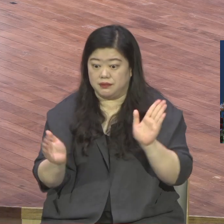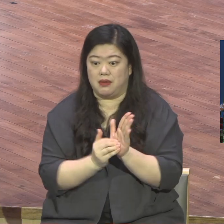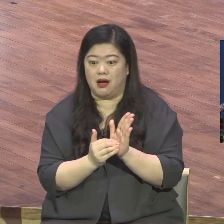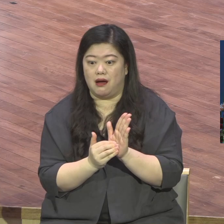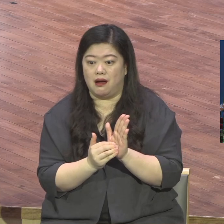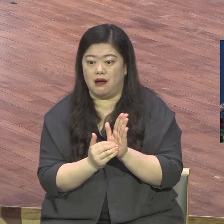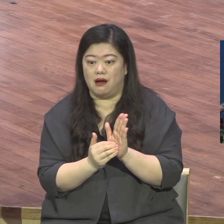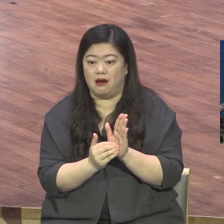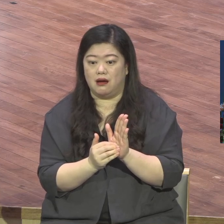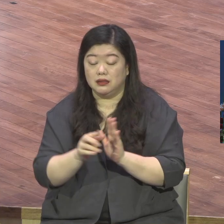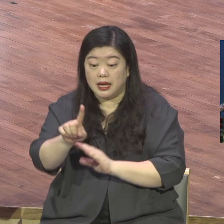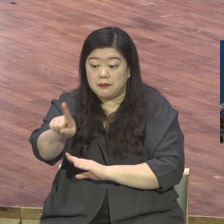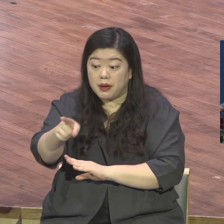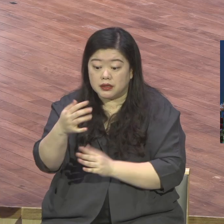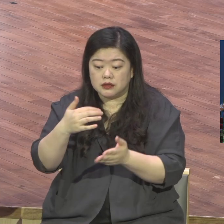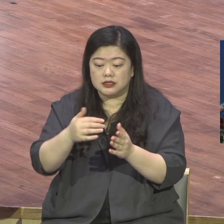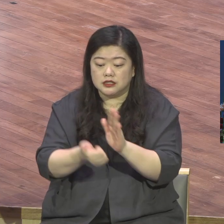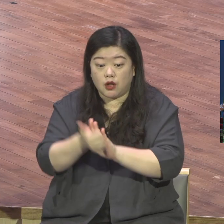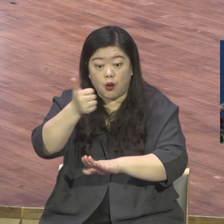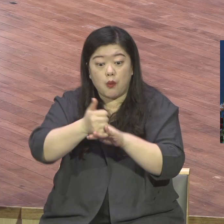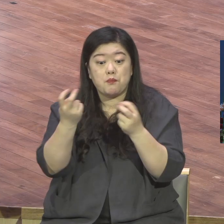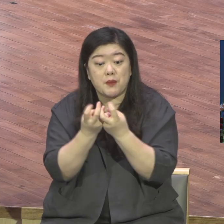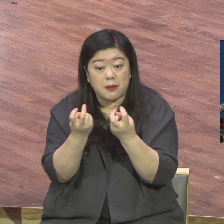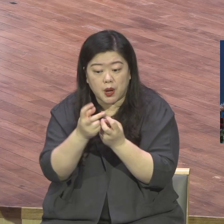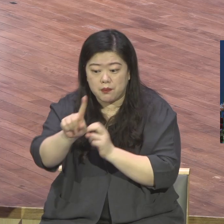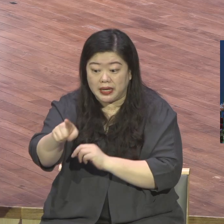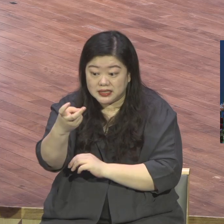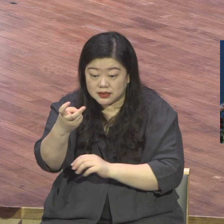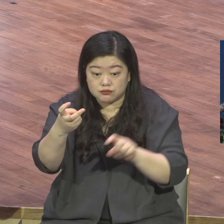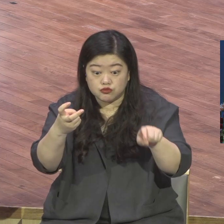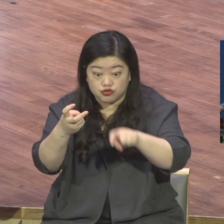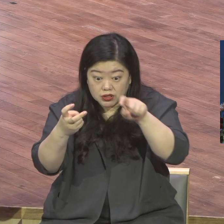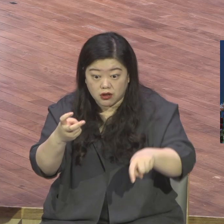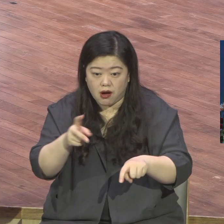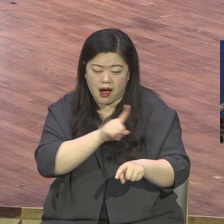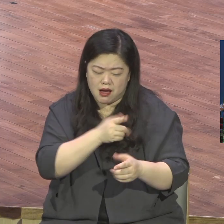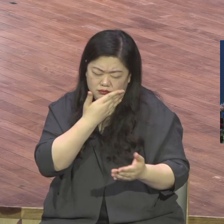중요하게 본 것이 뭐냐? 열정이에요. 열정.